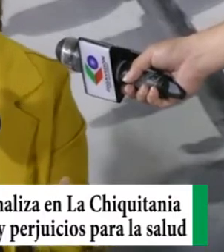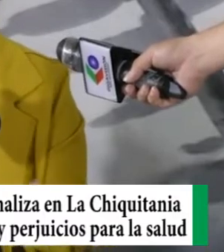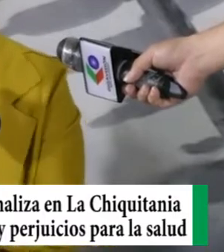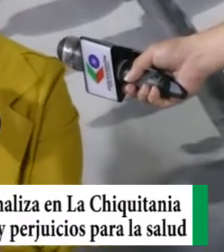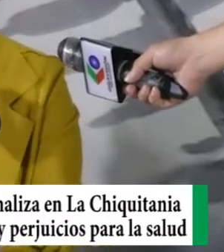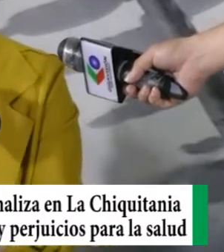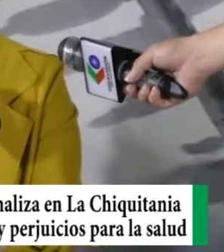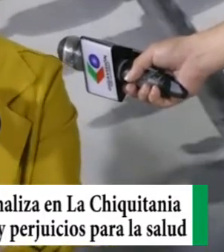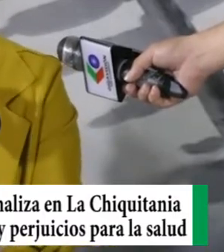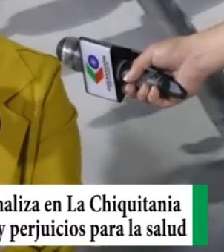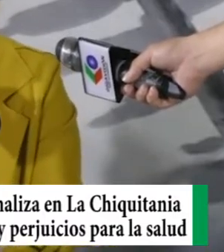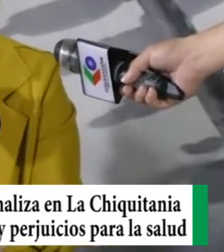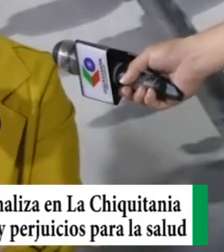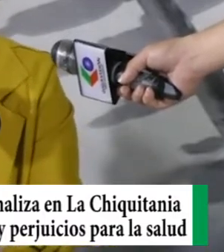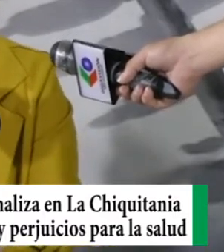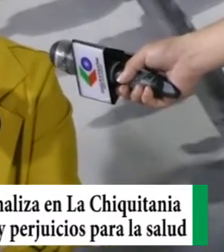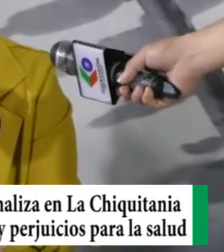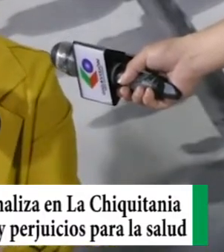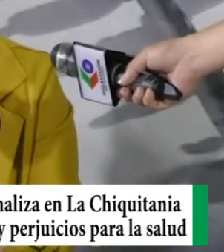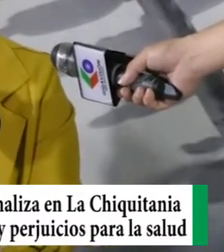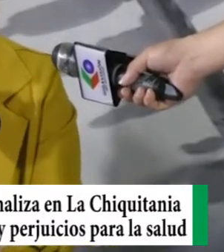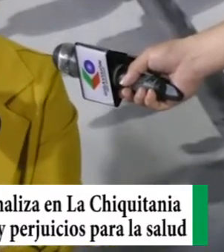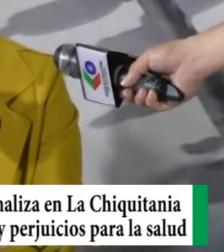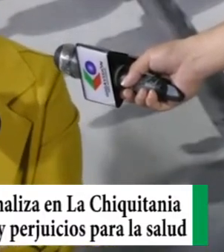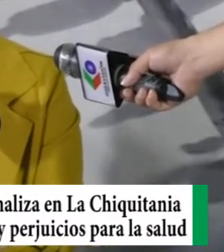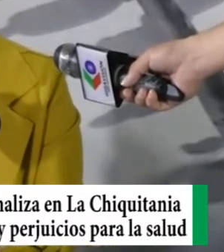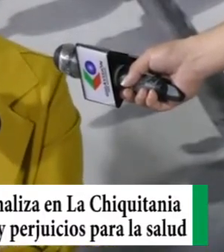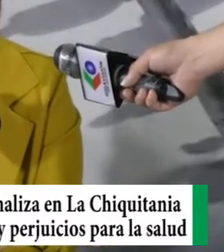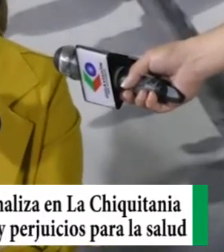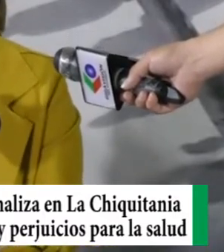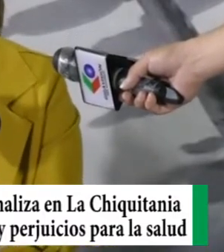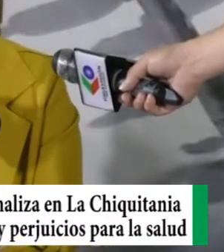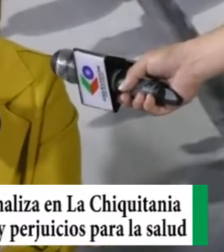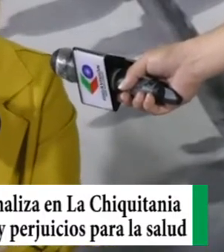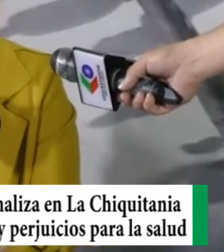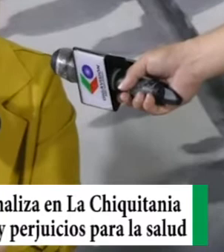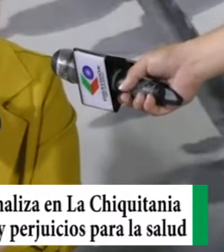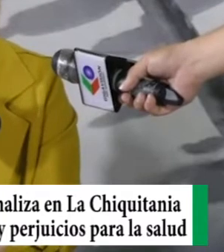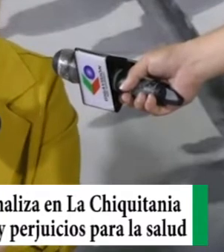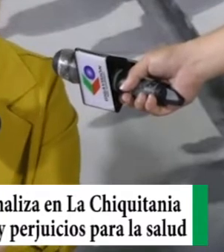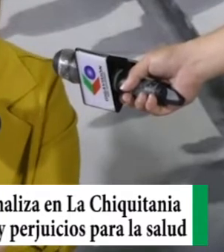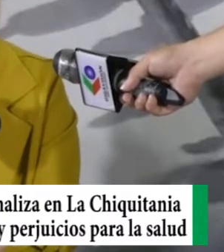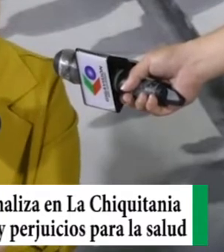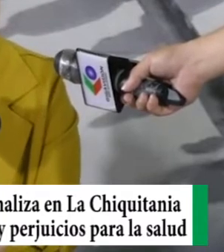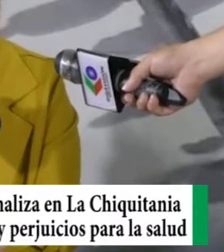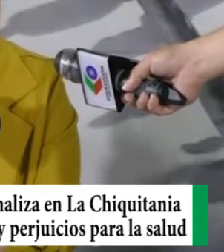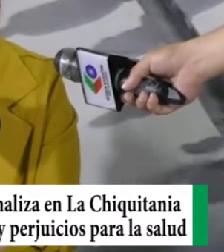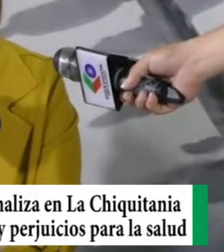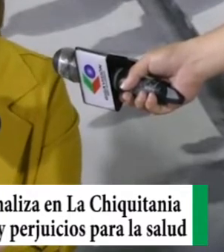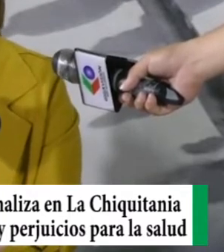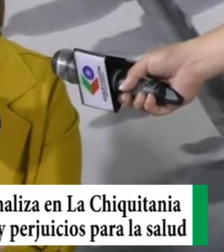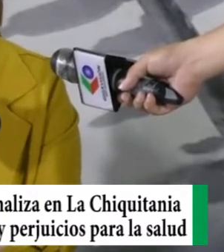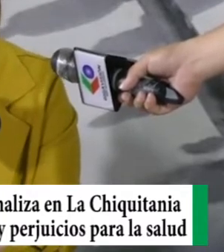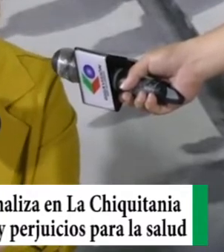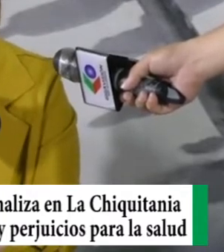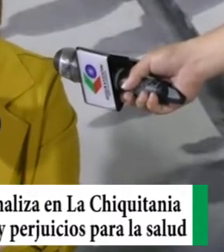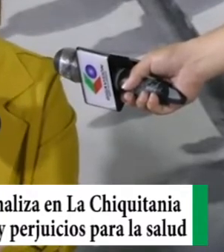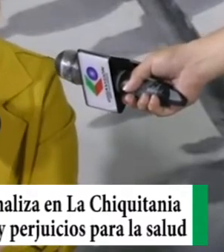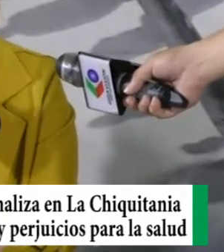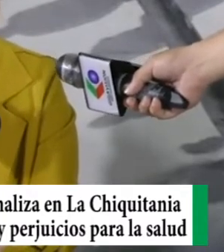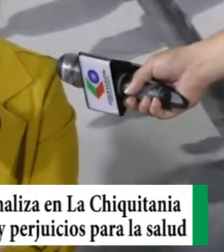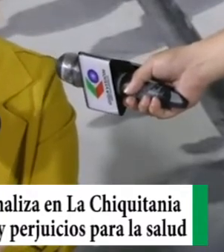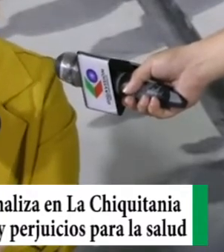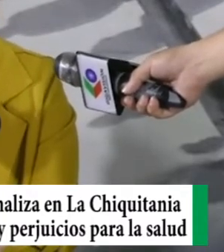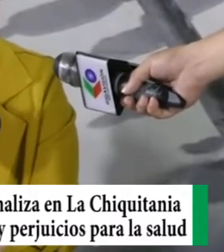económicas para reactivar la economía, seguimos manteniendo un alto riesgo en nuestras camas hospitalarias. Concentraciones hoy arriesgan